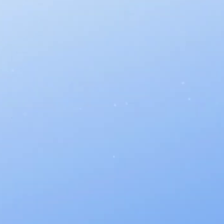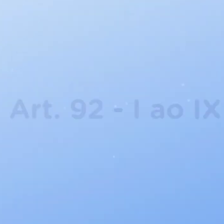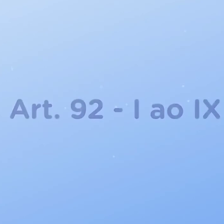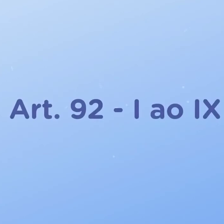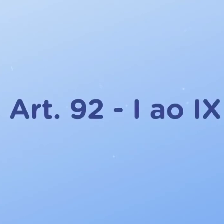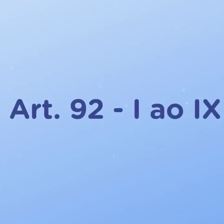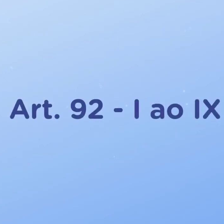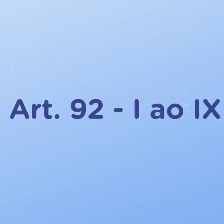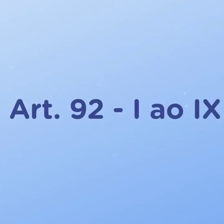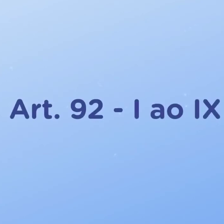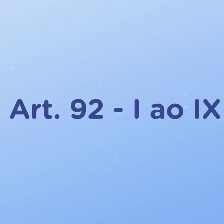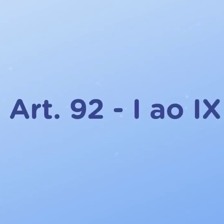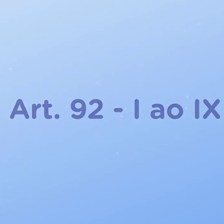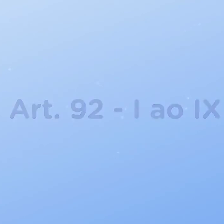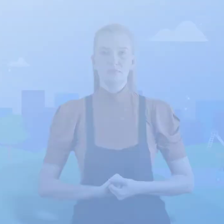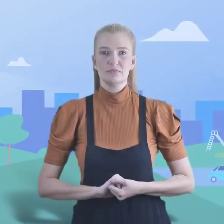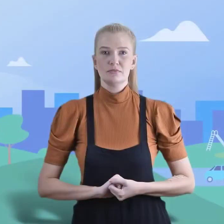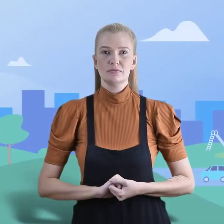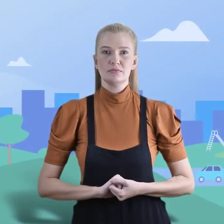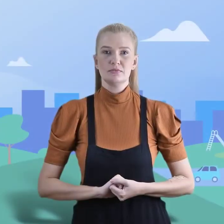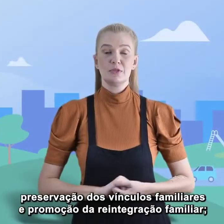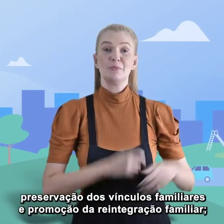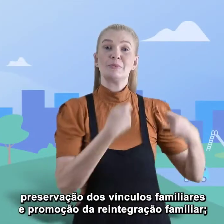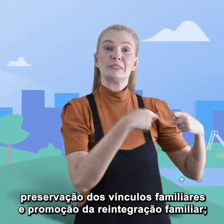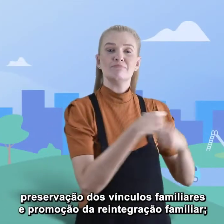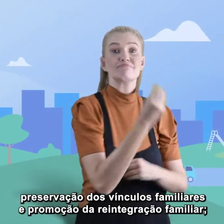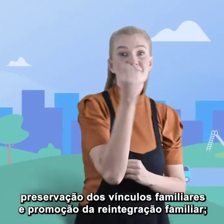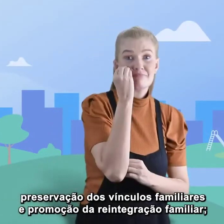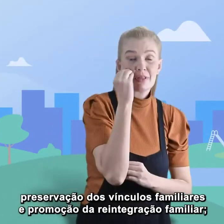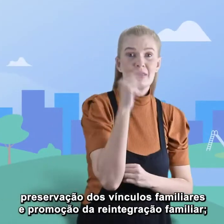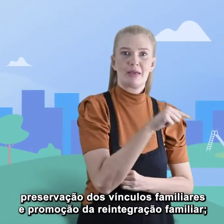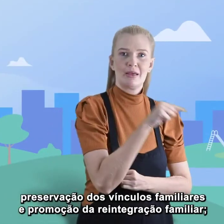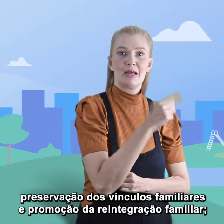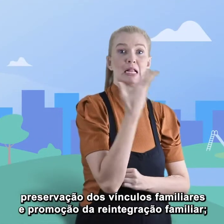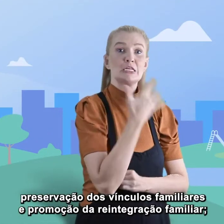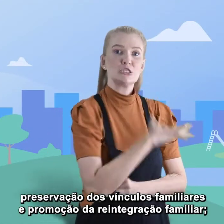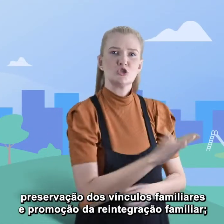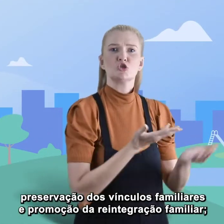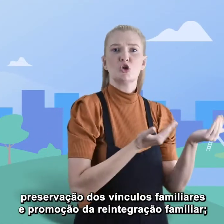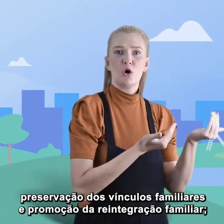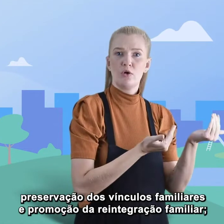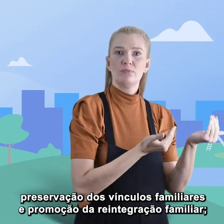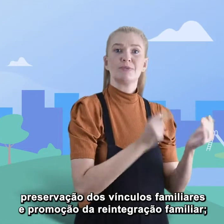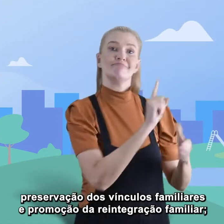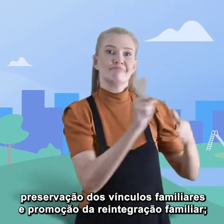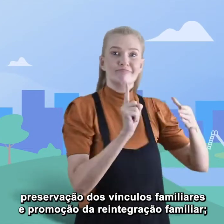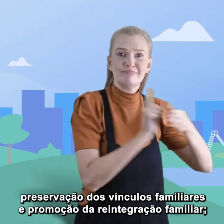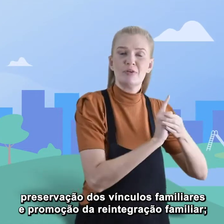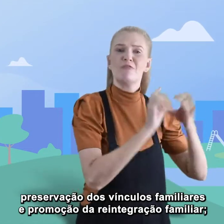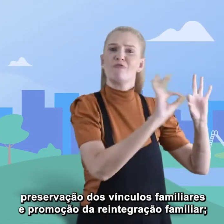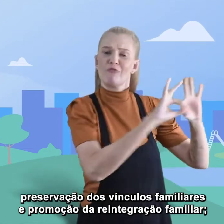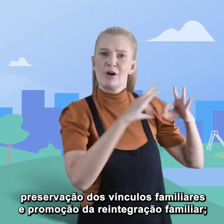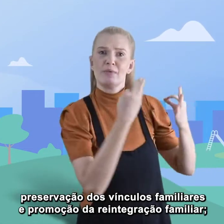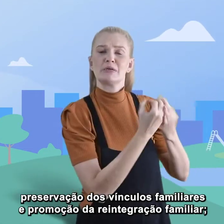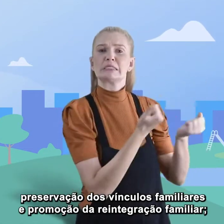Artigo 92, incisos do 1º ao 9º. Preservação dos vínculos familiares e promoção da reintegração